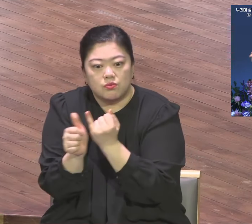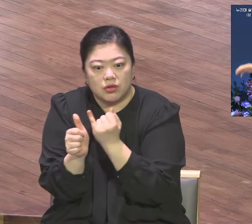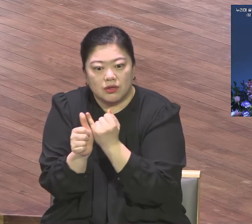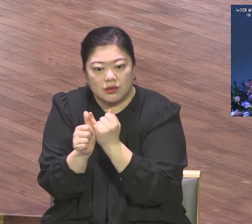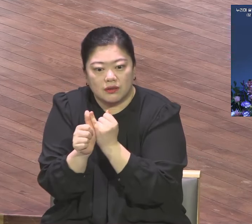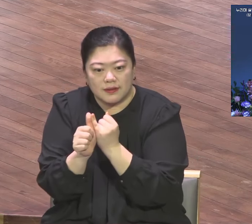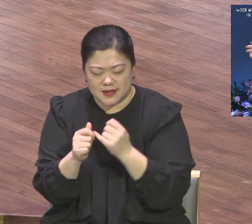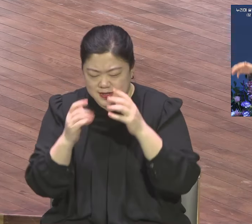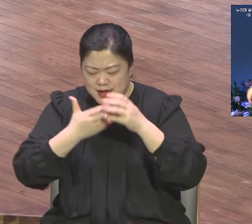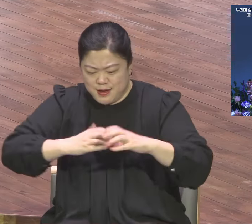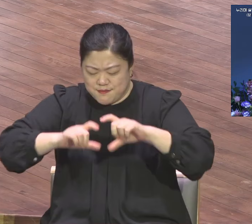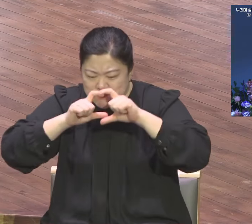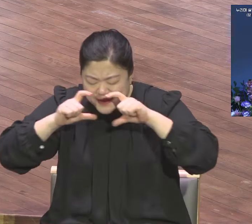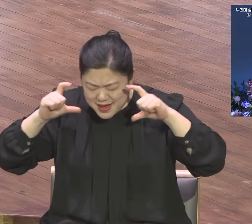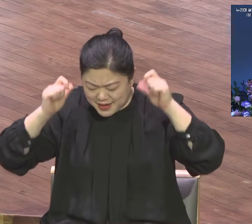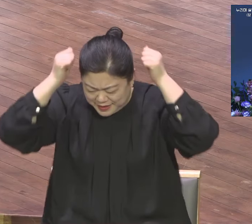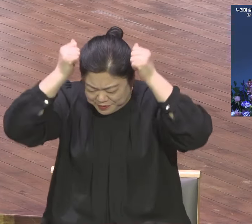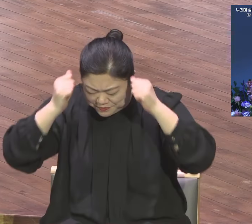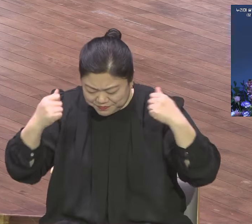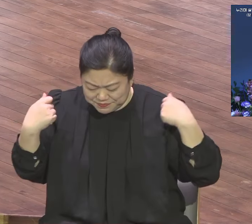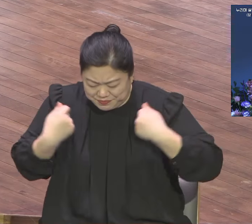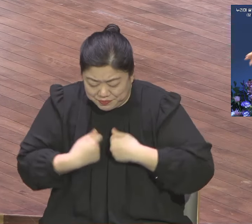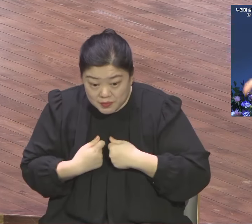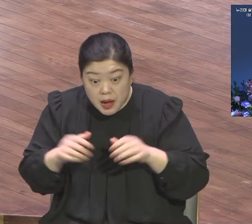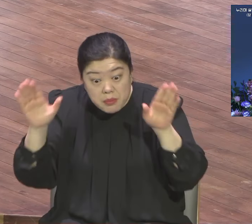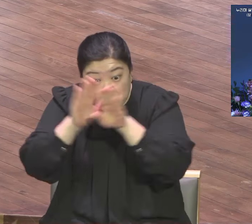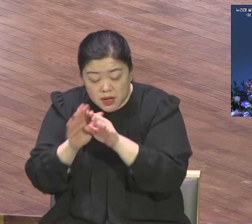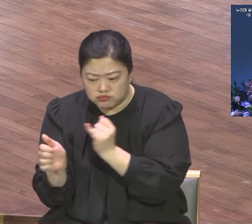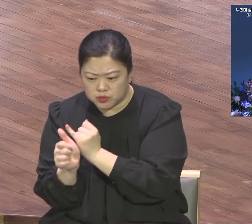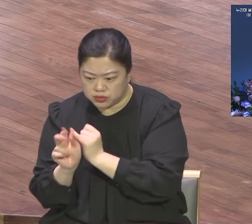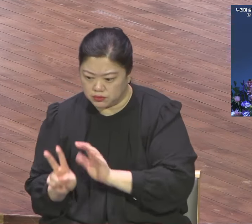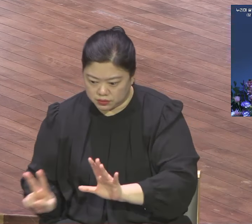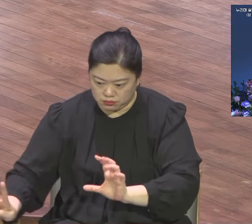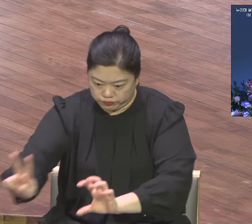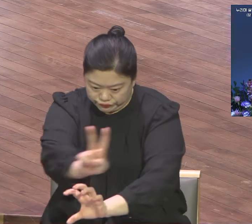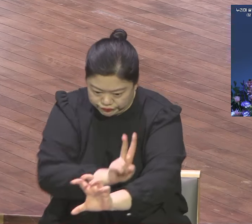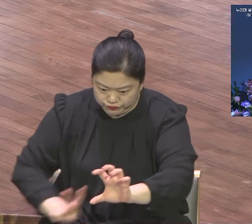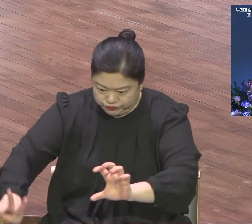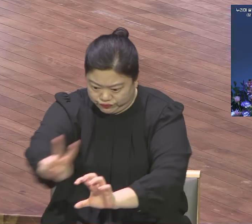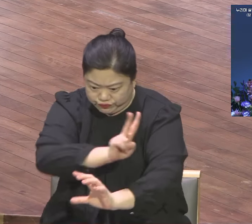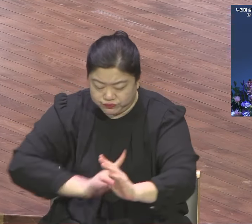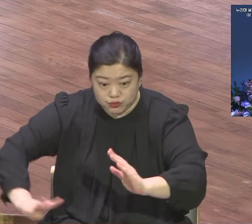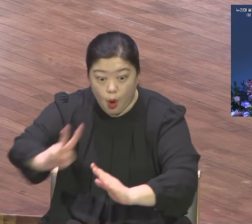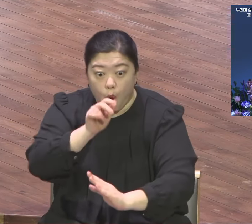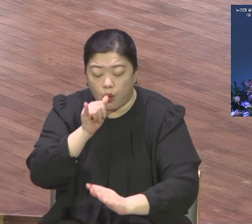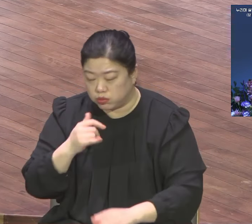막 그 한적한 밤인데 막 당겨요.